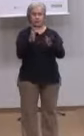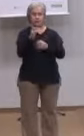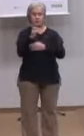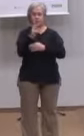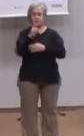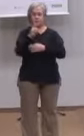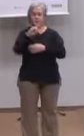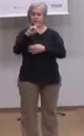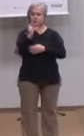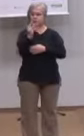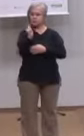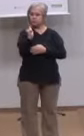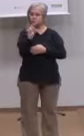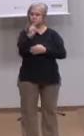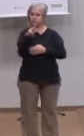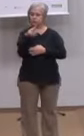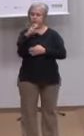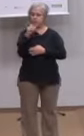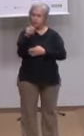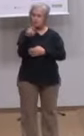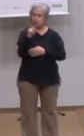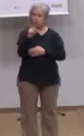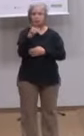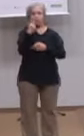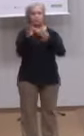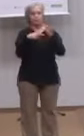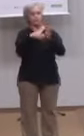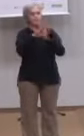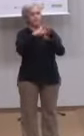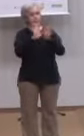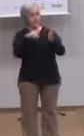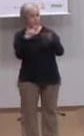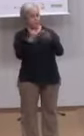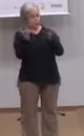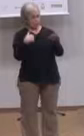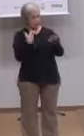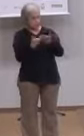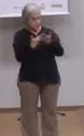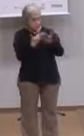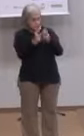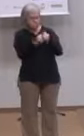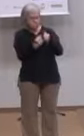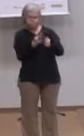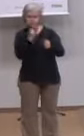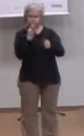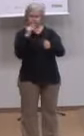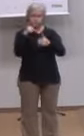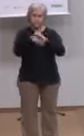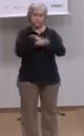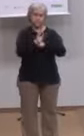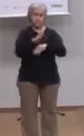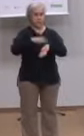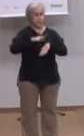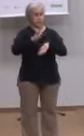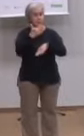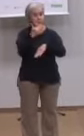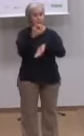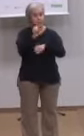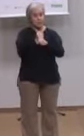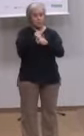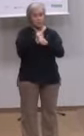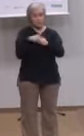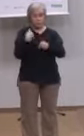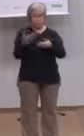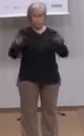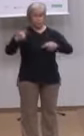muito feliz quando, nos seus conselhos, que até hoje nós usamos ipsiliter, porque ele disse há mais de 100 anos, e nós